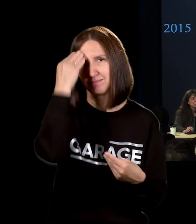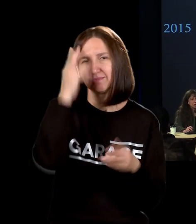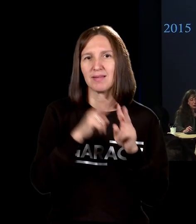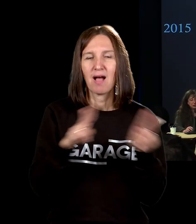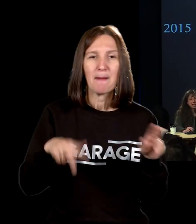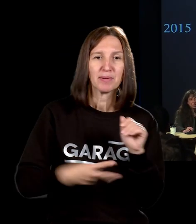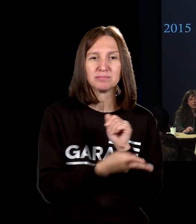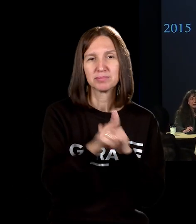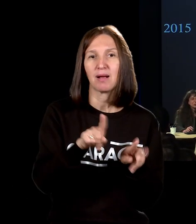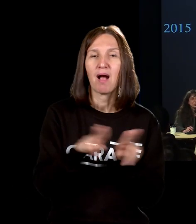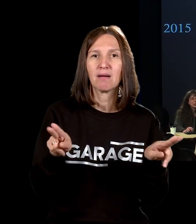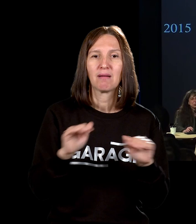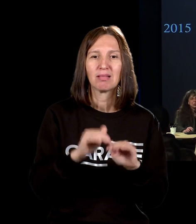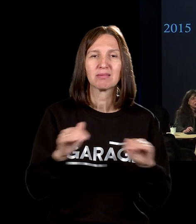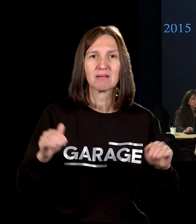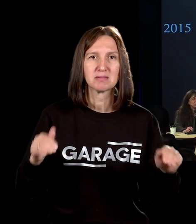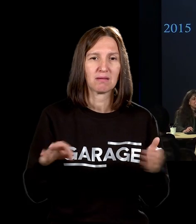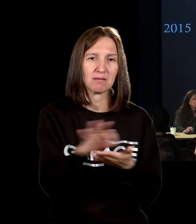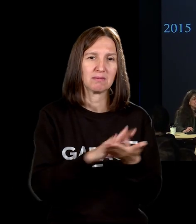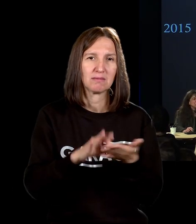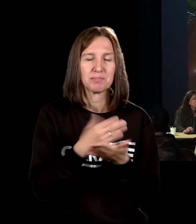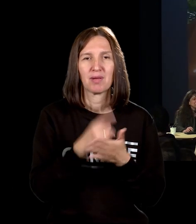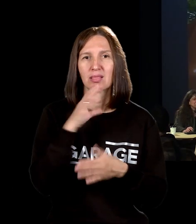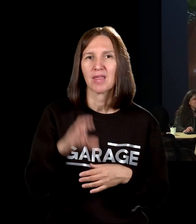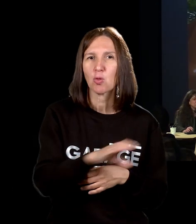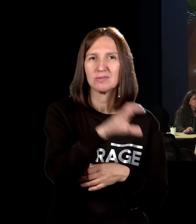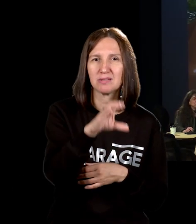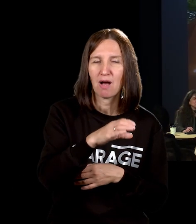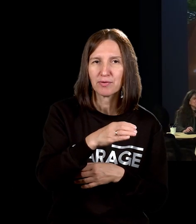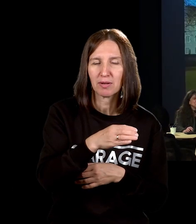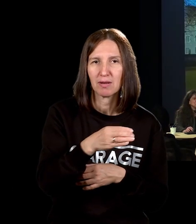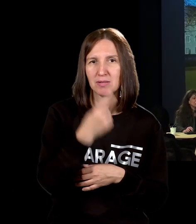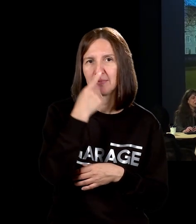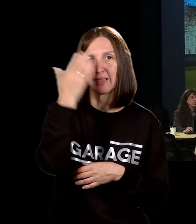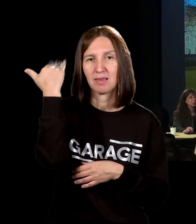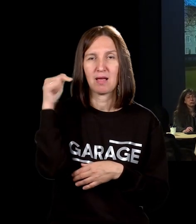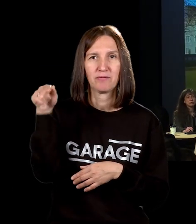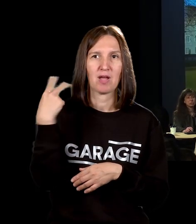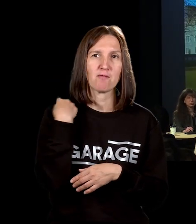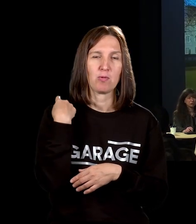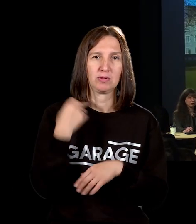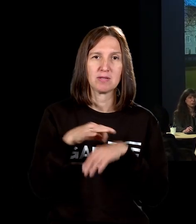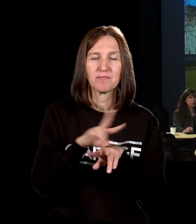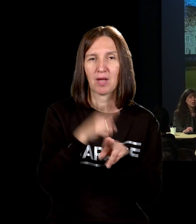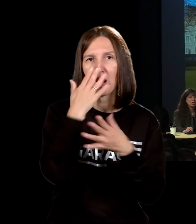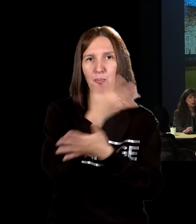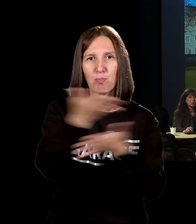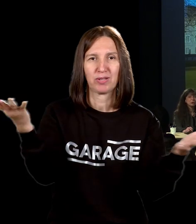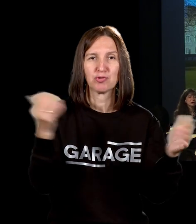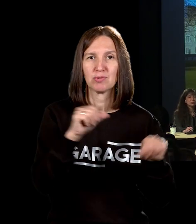и из картонки динозаврики, да, которых они не так давно в Лондоне сделали как публичную скульптуру. Вот вся эта